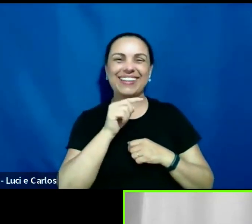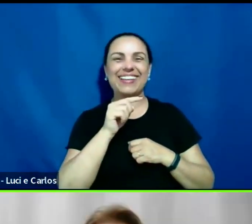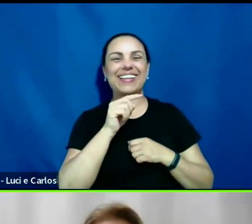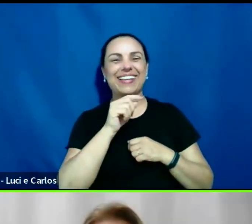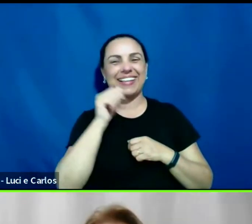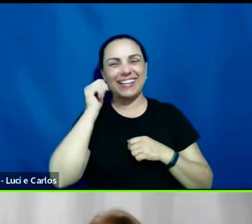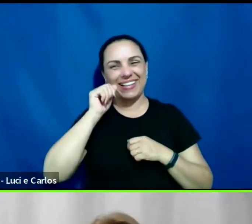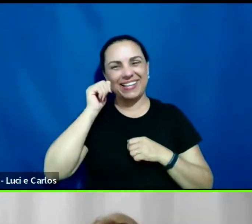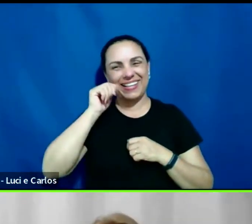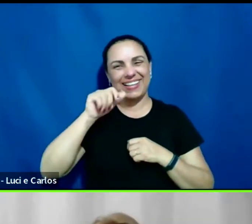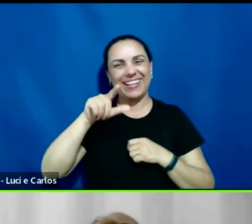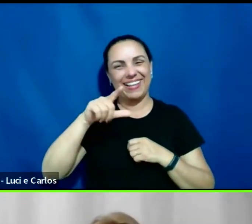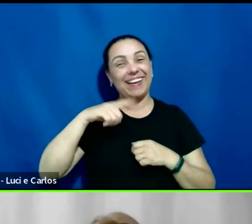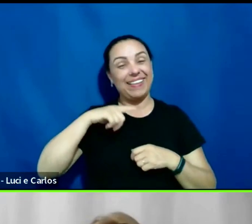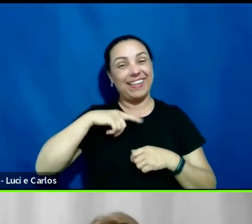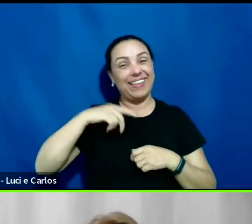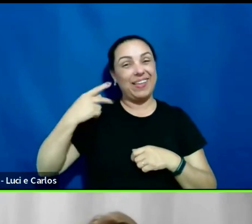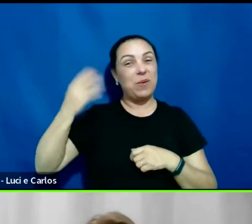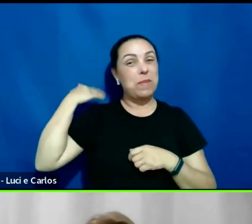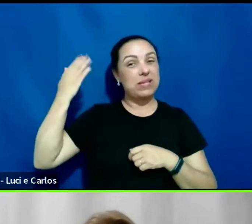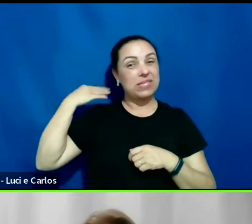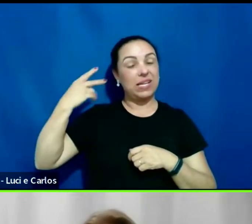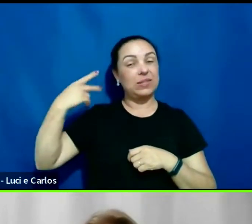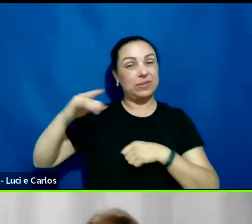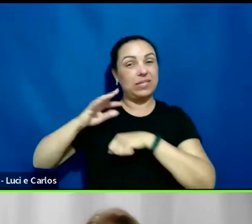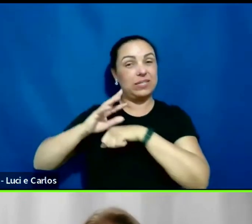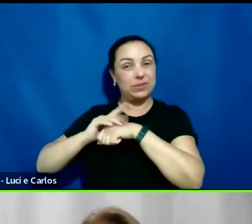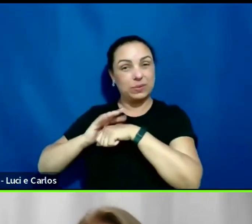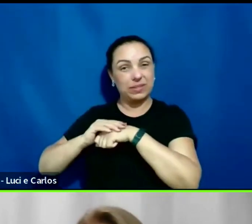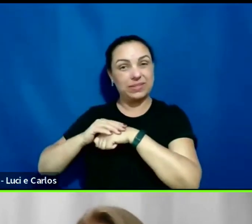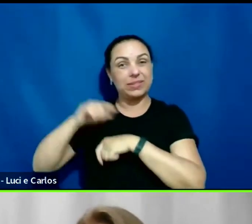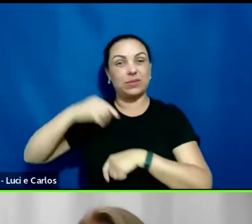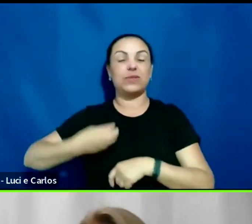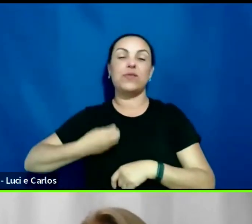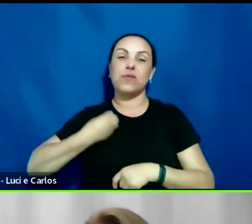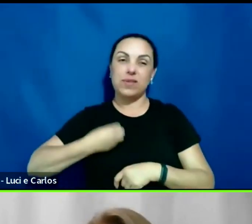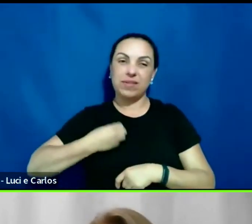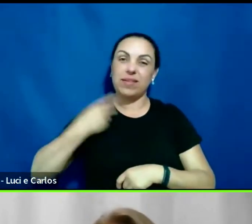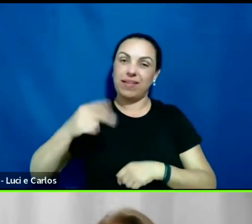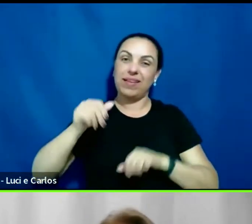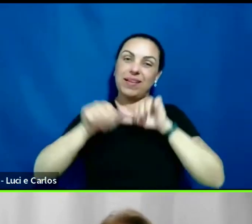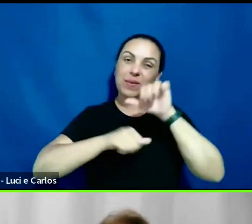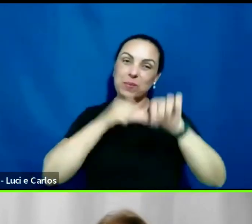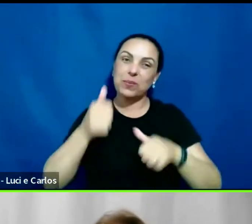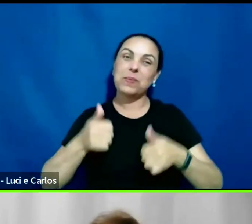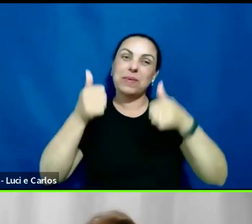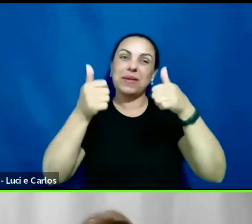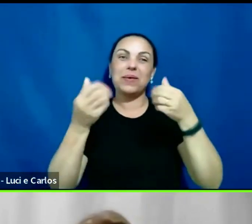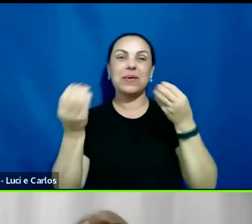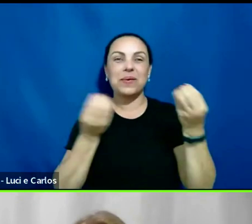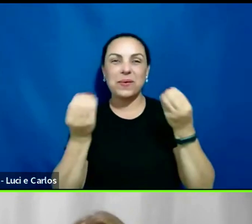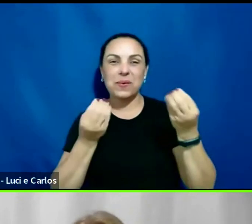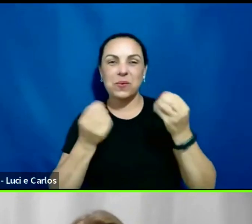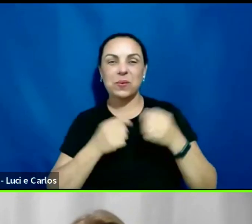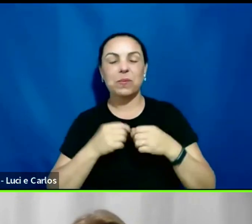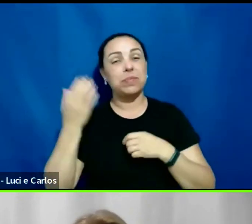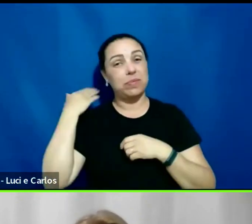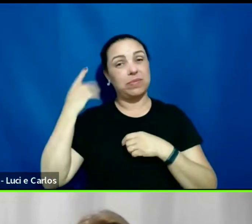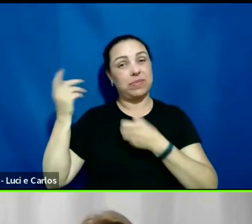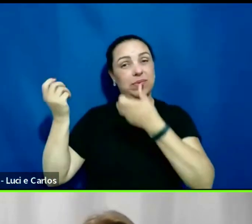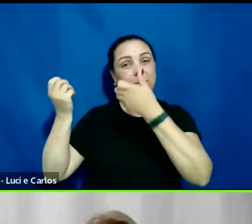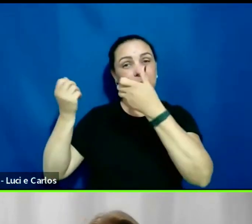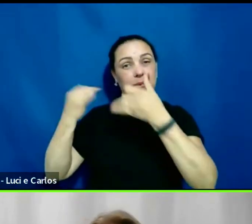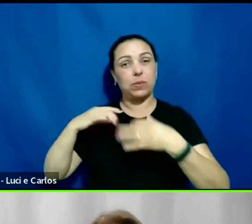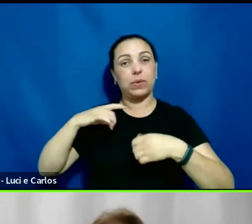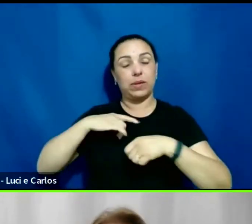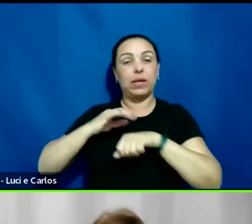Gislaine, ela tem um depoimento aí muito lindo para nos dar, né? Ela contou para mim que sofre de